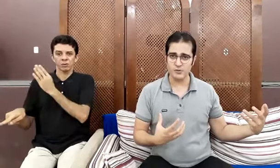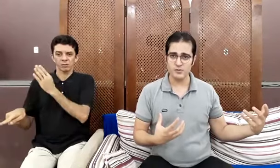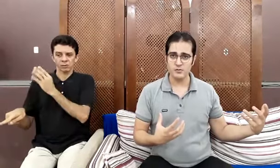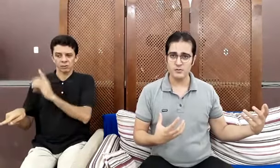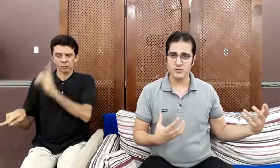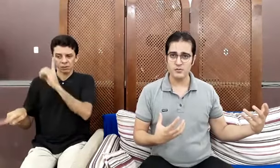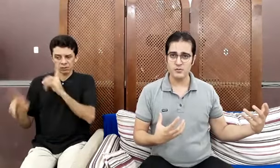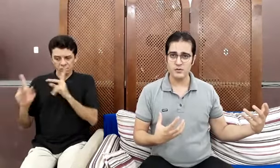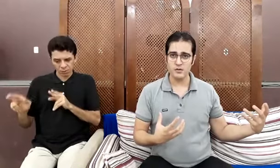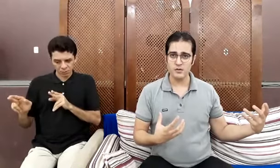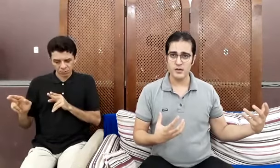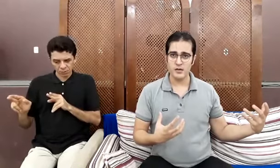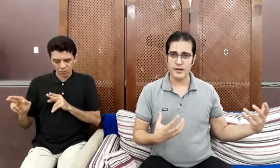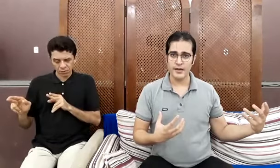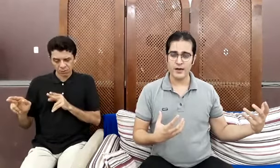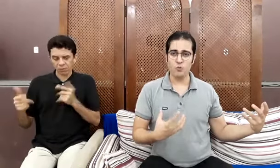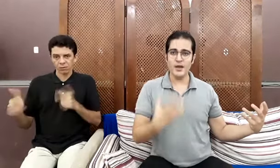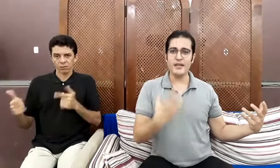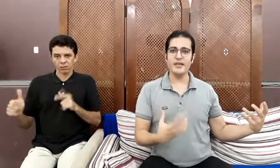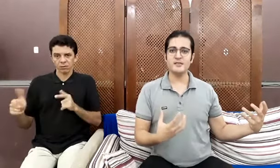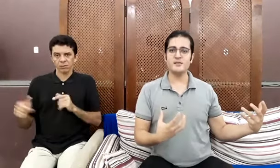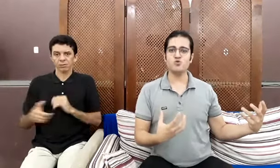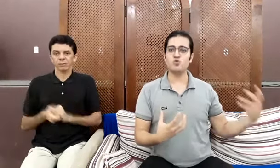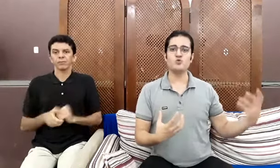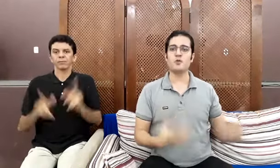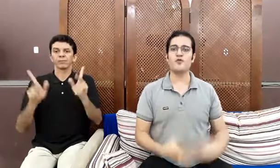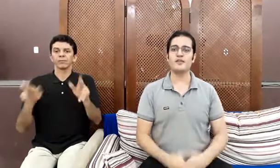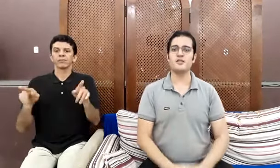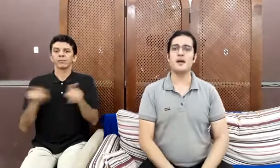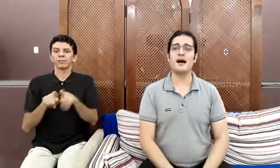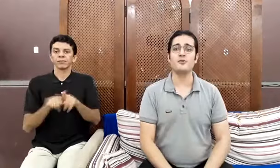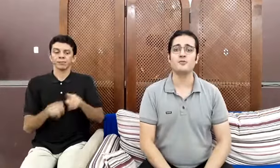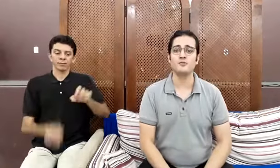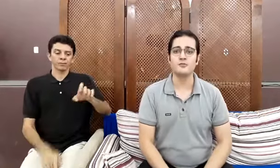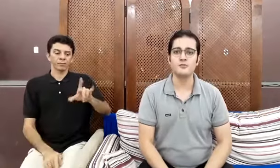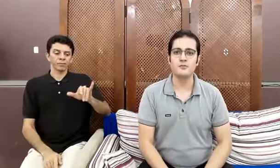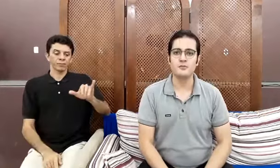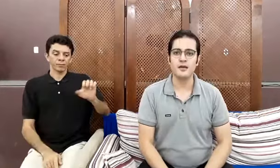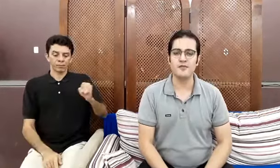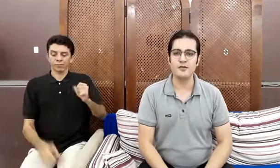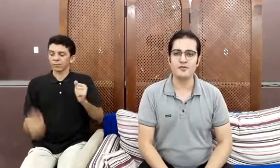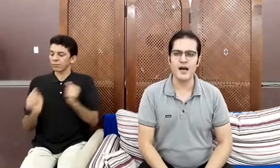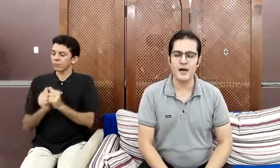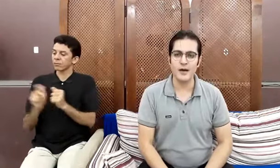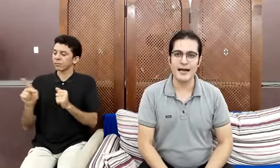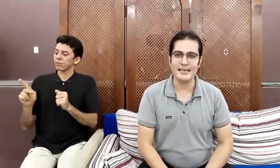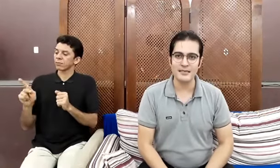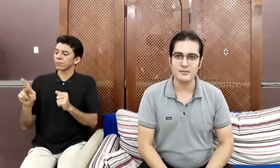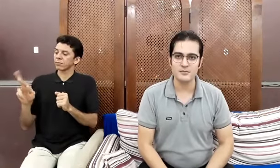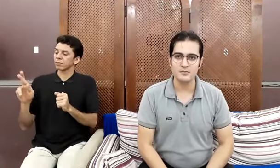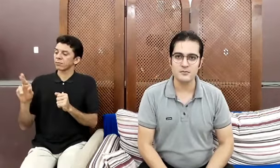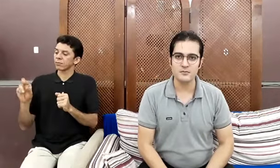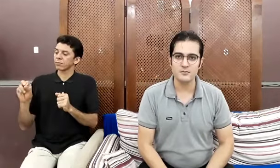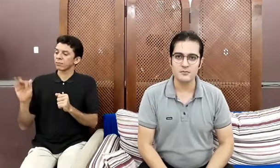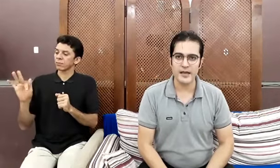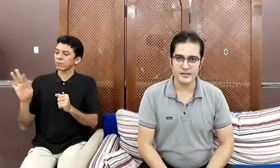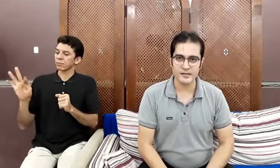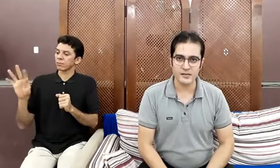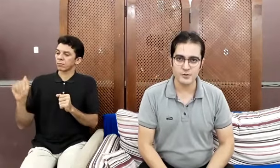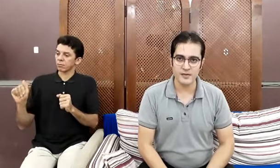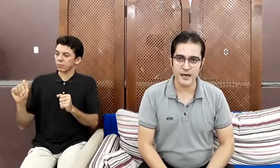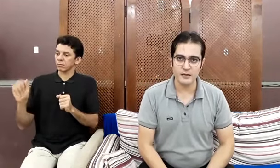temos, é como Elias junto com os profetas de Baal, levando Israel a cair.